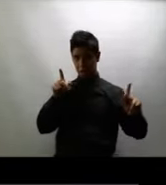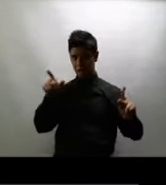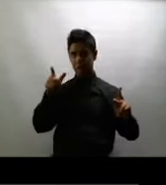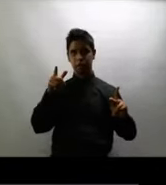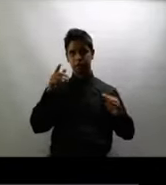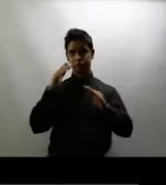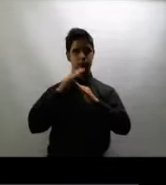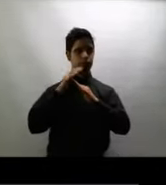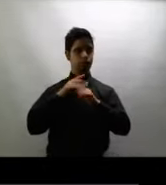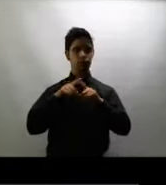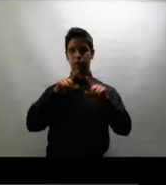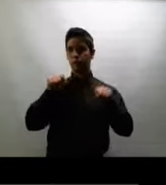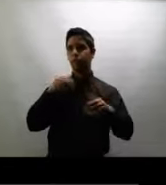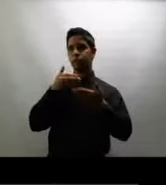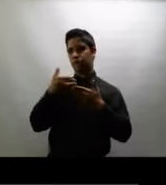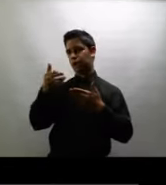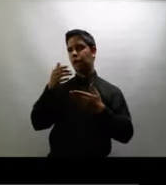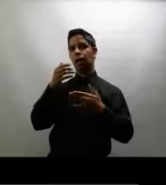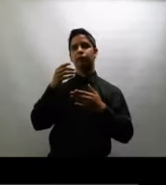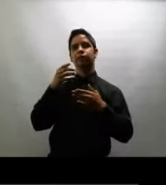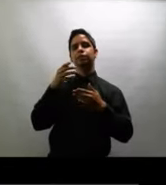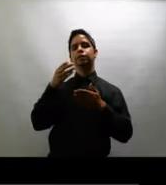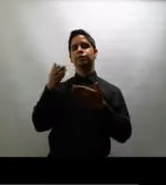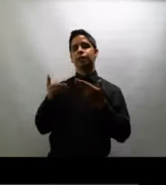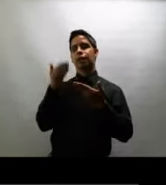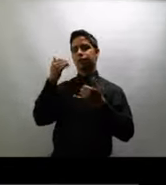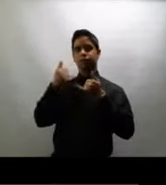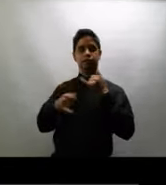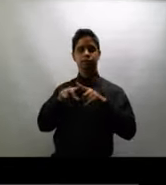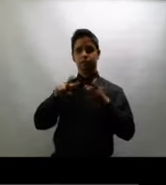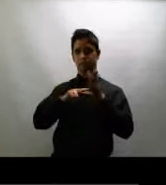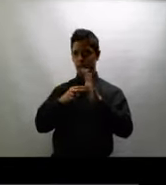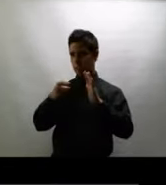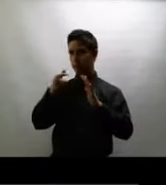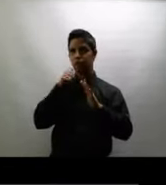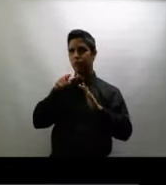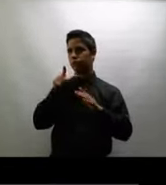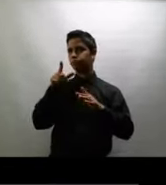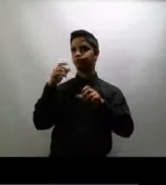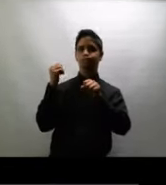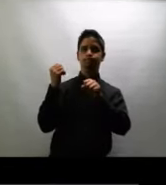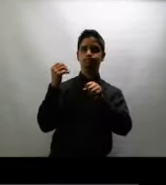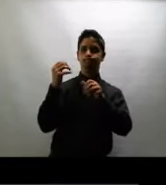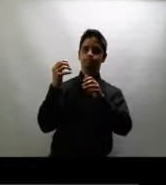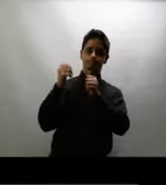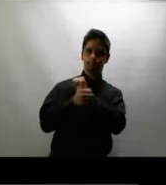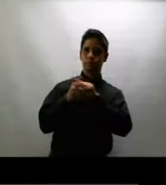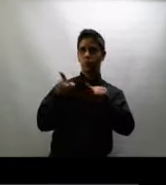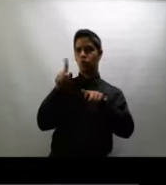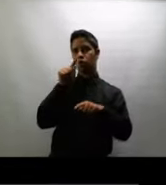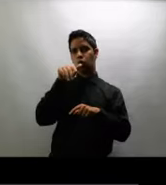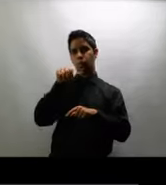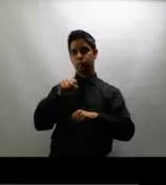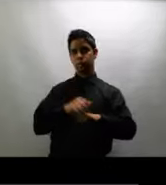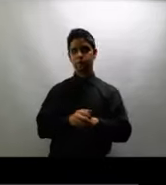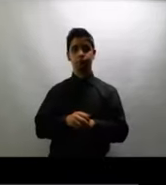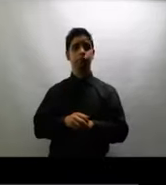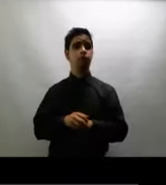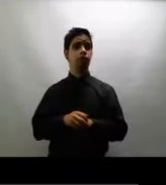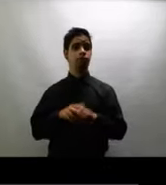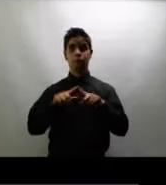torneo internacional necesita ganarle a las primeras 20. A los tops, exacto. Sí. Y ahora mismo ya está en las